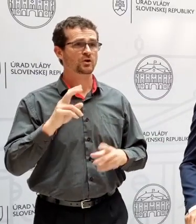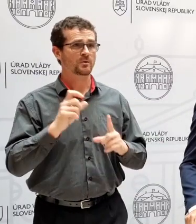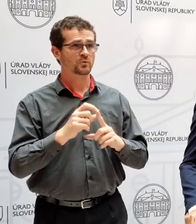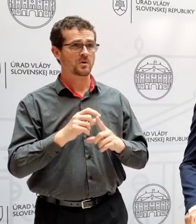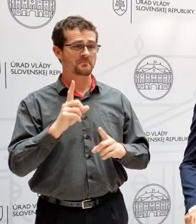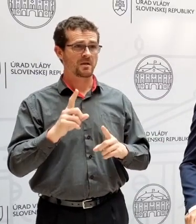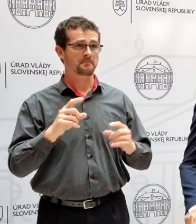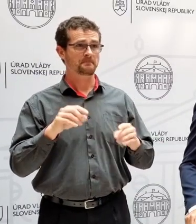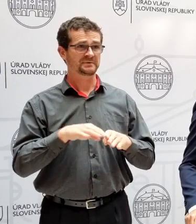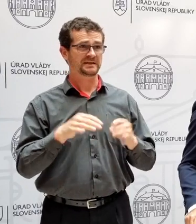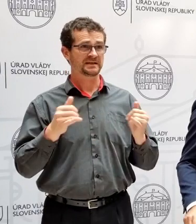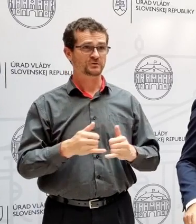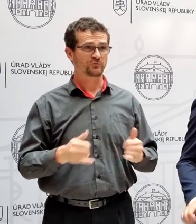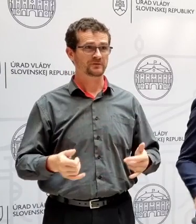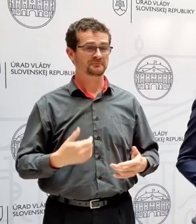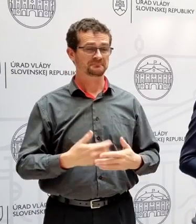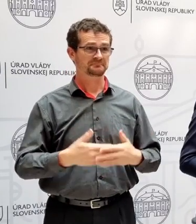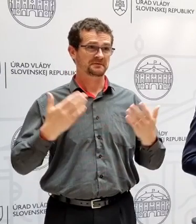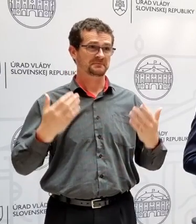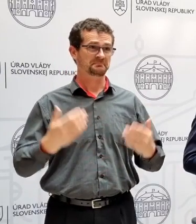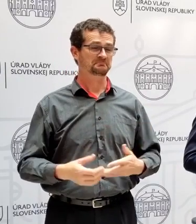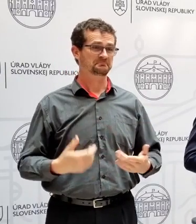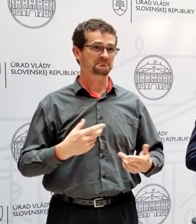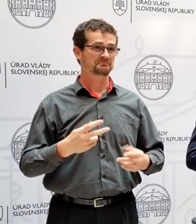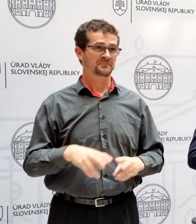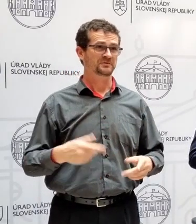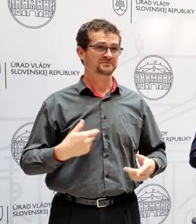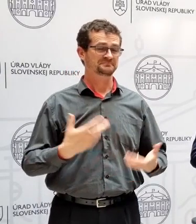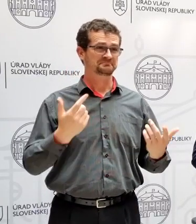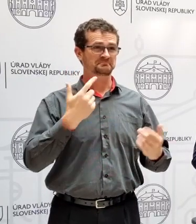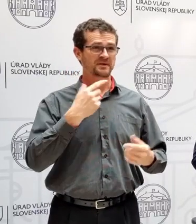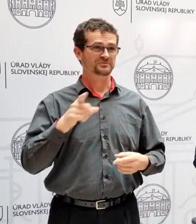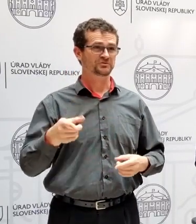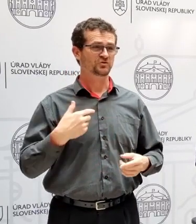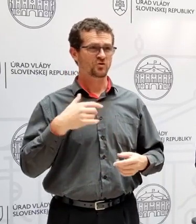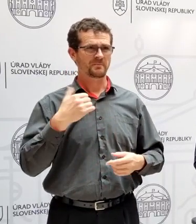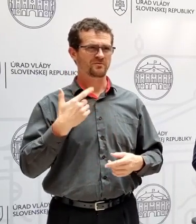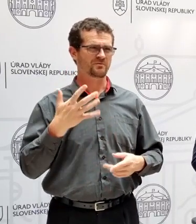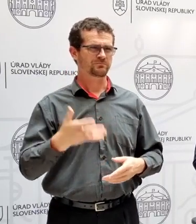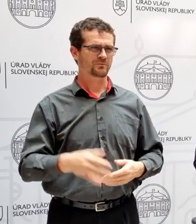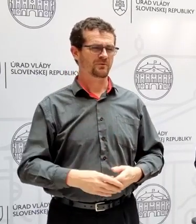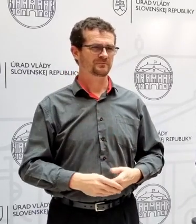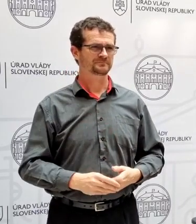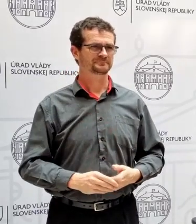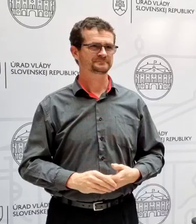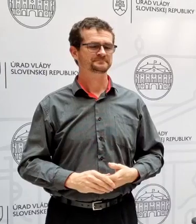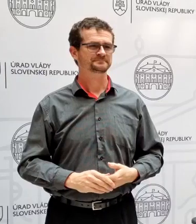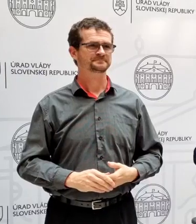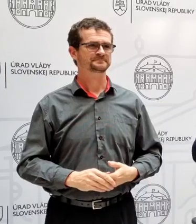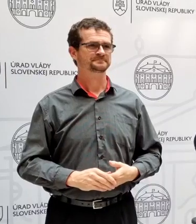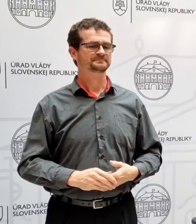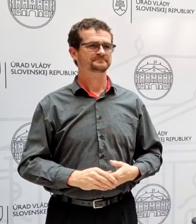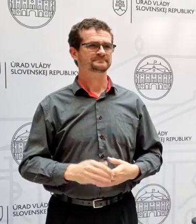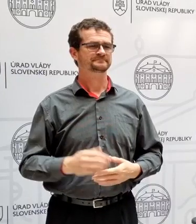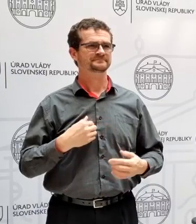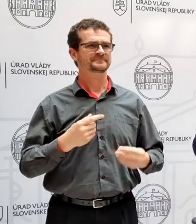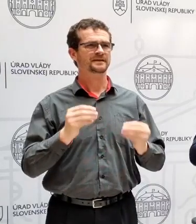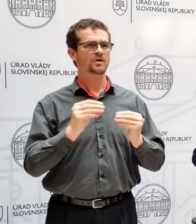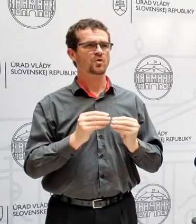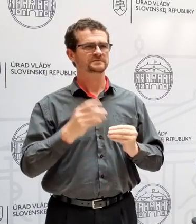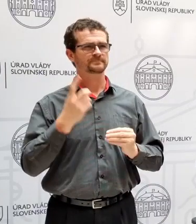ministrom spravodlivosti? možno by sa vám páčil, ale toto meno nepadlo. A prepáčte, nechcem rozporovať ten